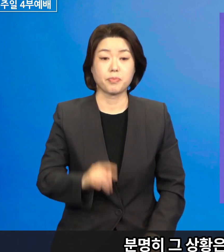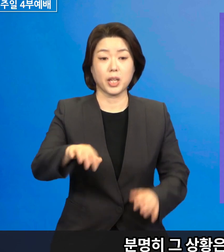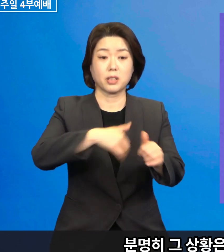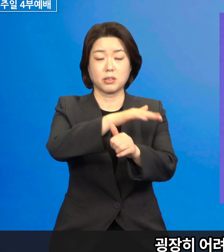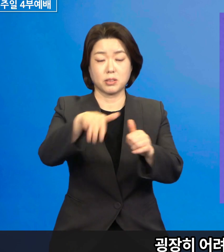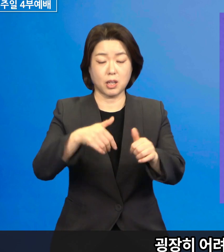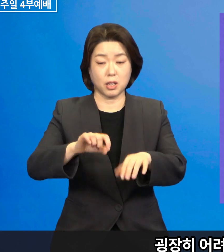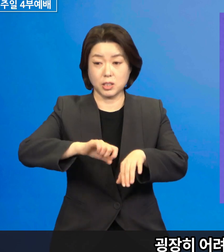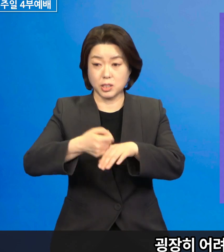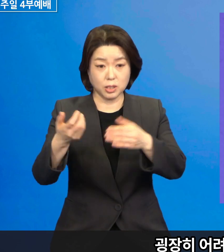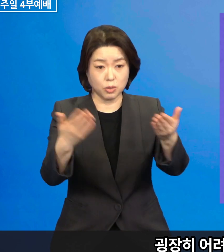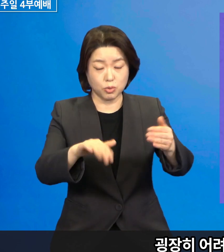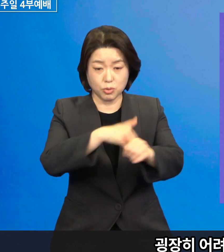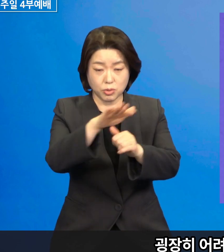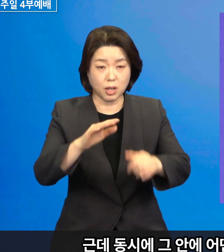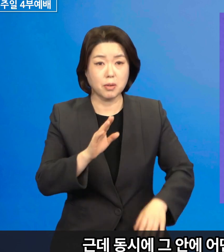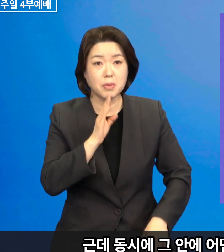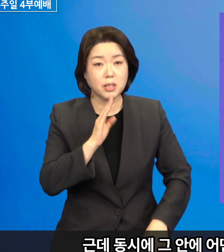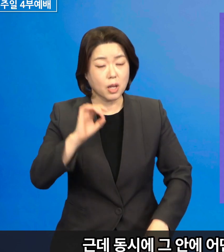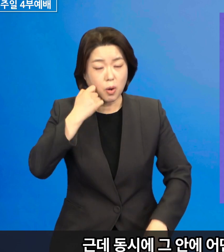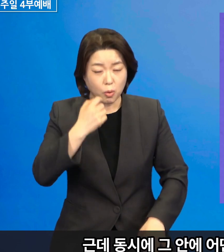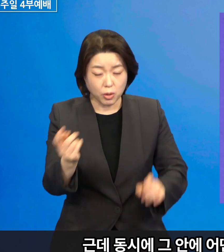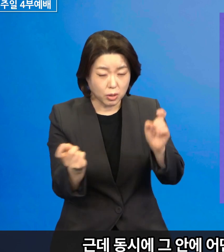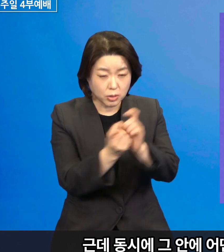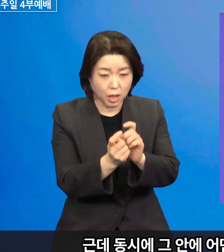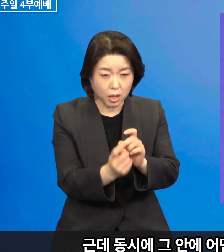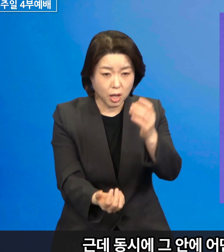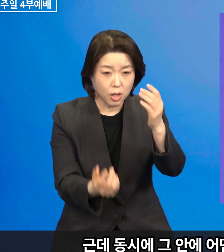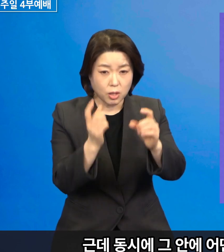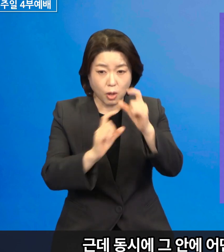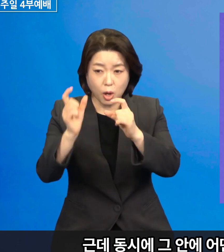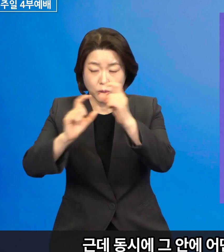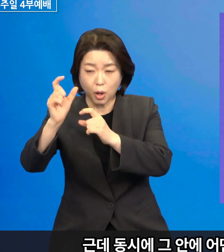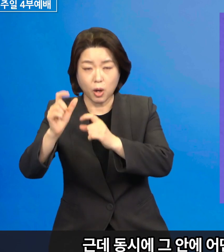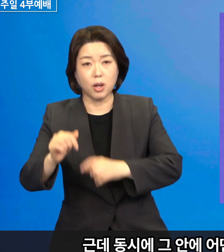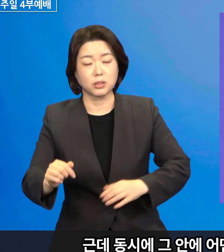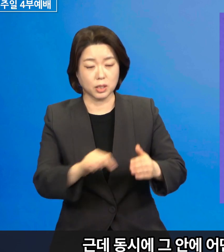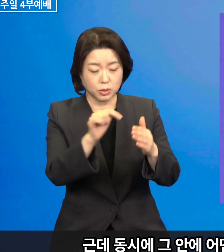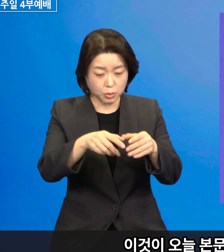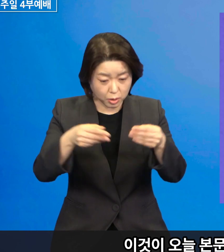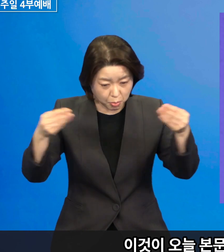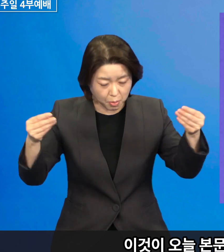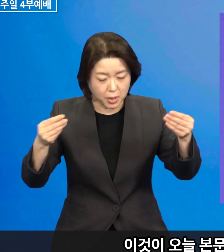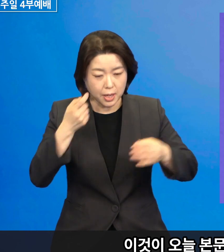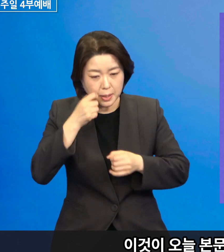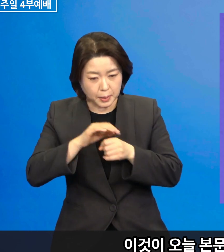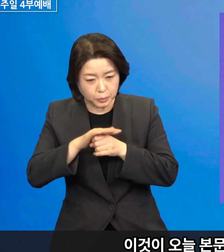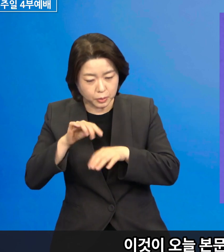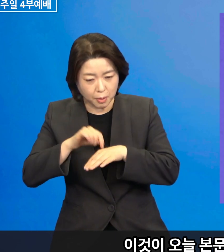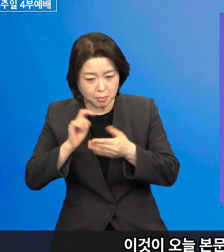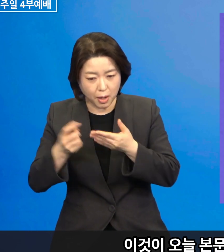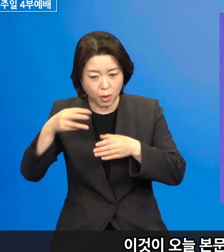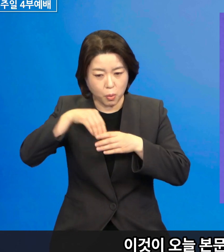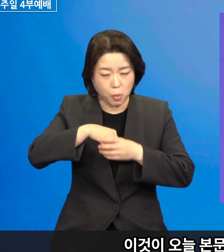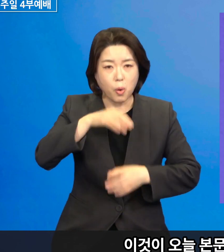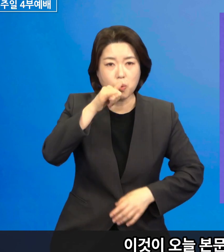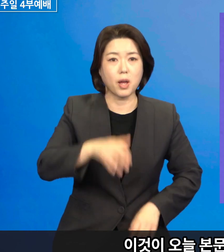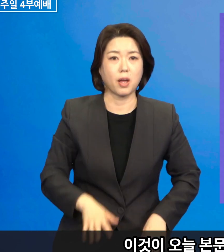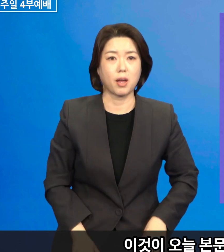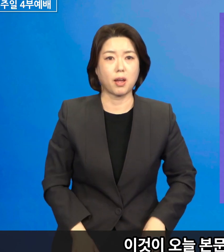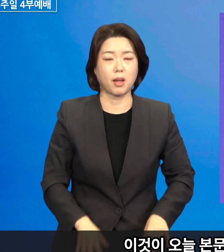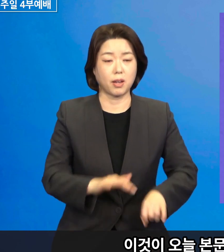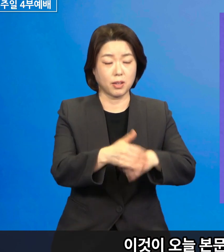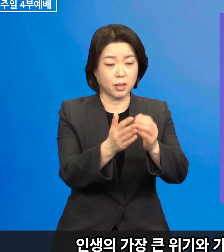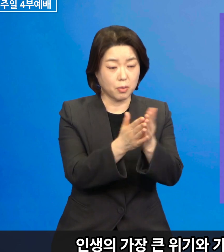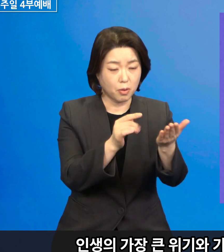징계의 상황입니다. 굉장히 어려운 상황입니다. 근데 동시에 그 안에 어떤 긍휼이 남아있는 것이죠. 이것이 오늘 본문의 약간